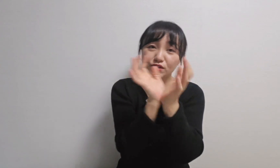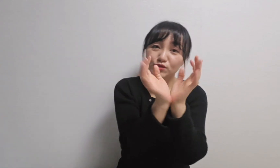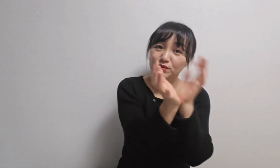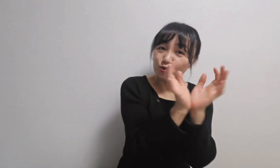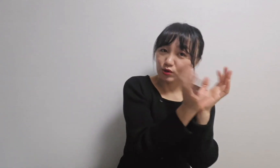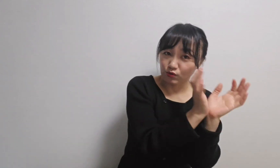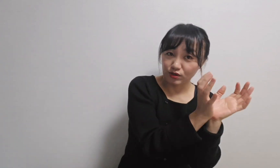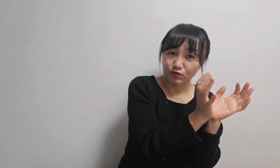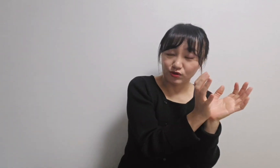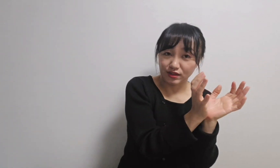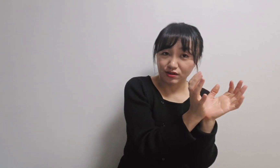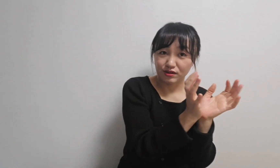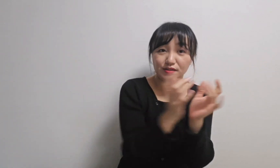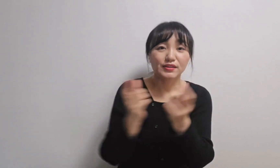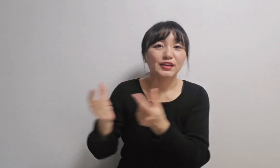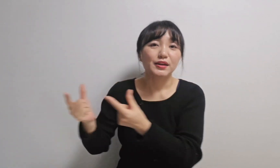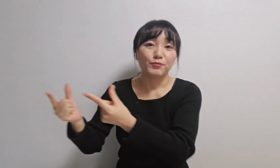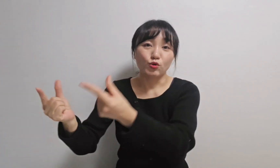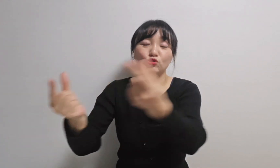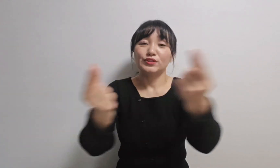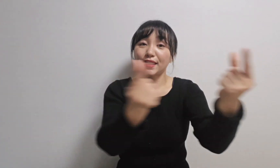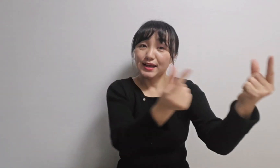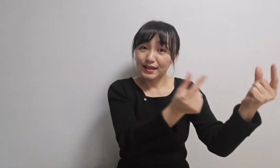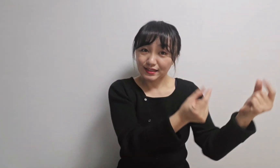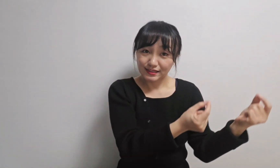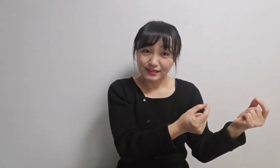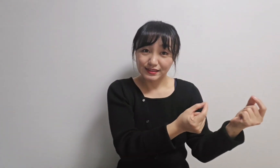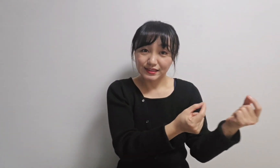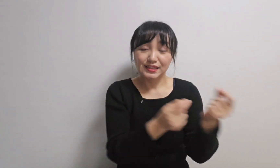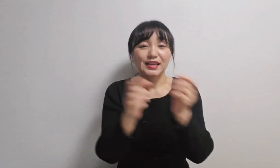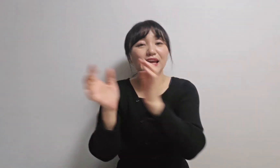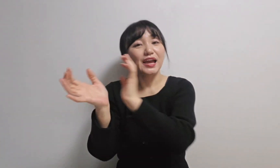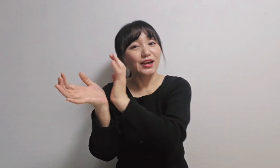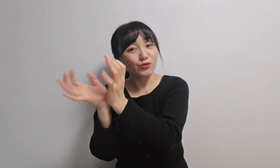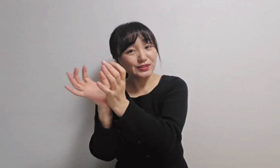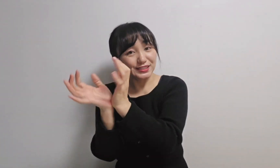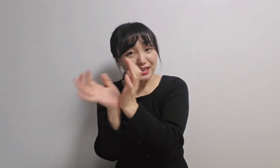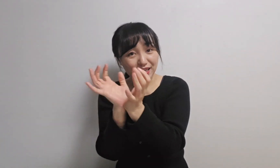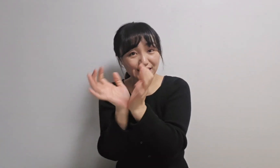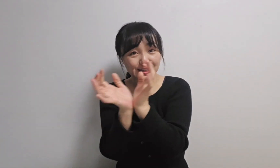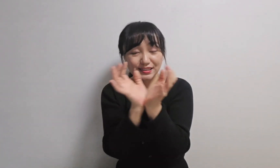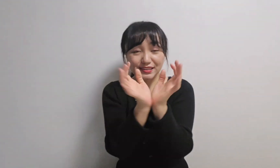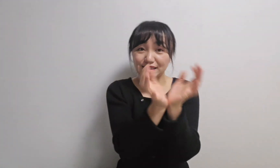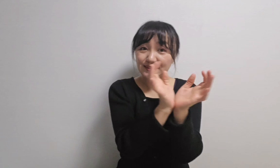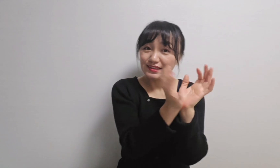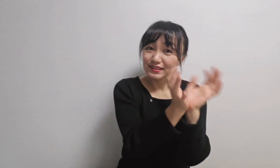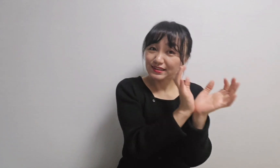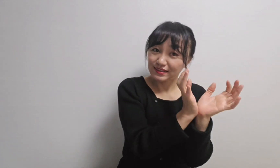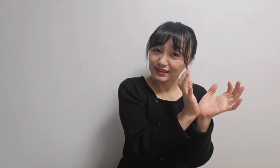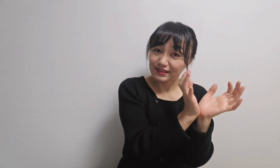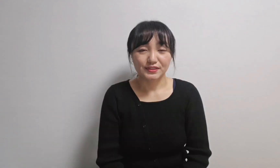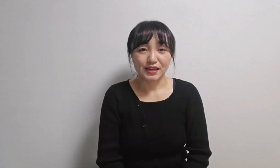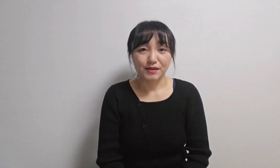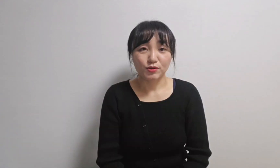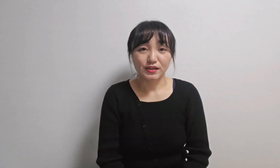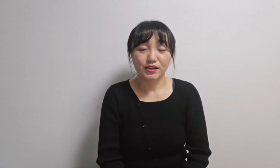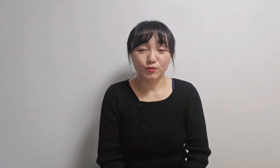해주면서 이렇게 옮겨올 거예요. 모두 다 꽃이야. 한번 따라해